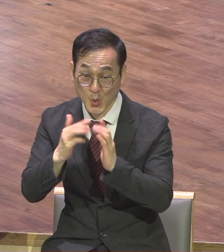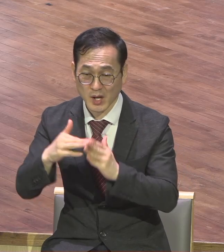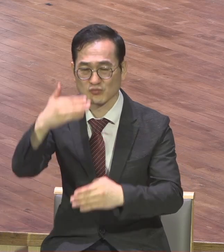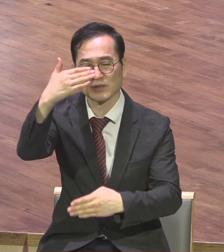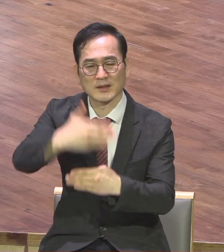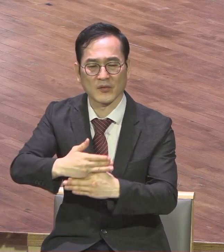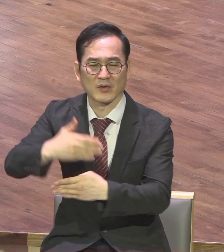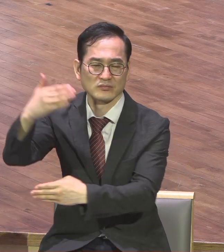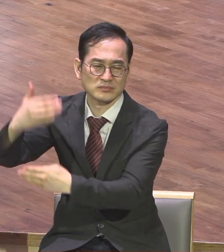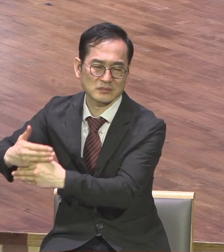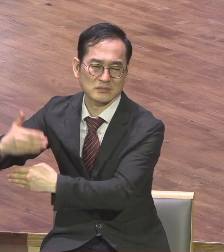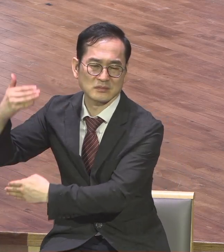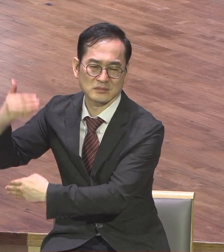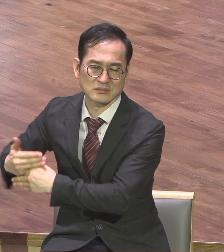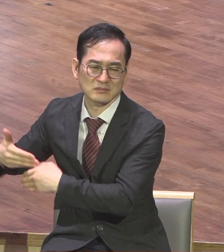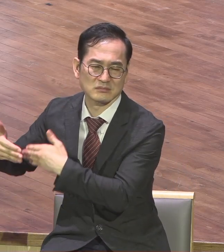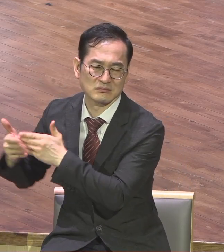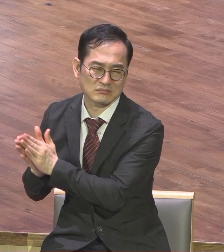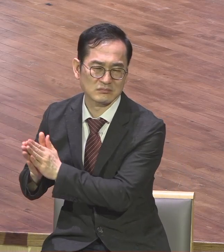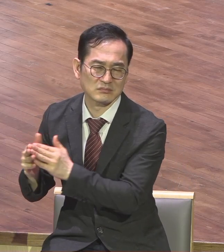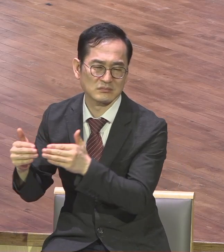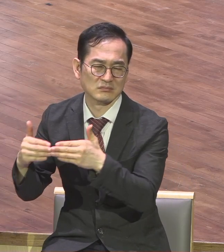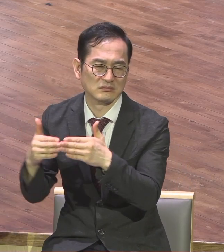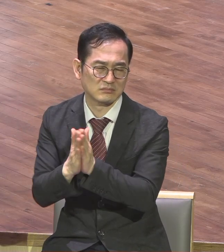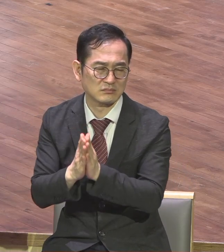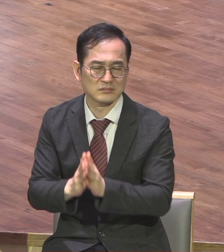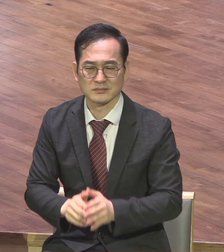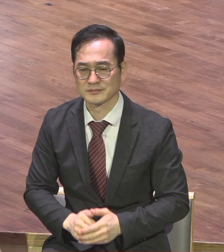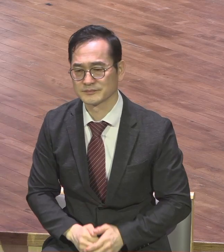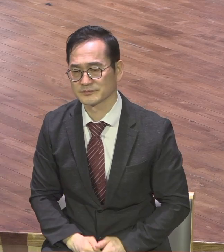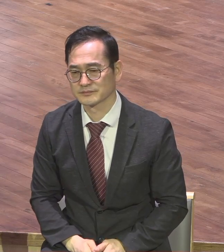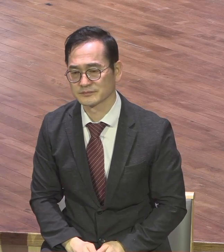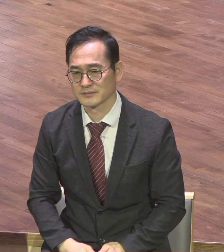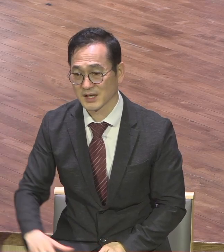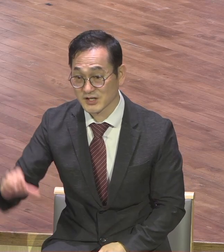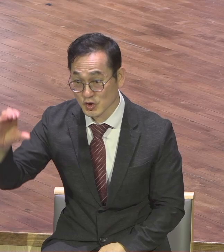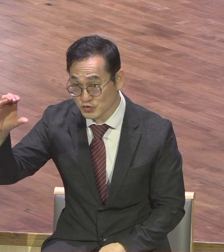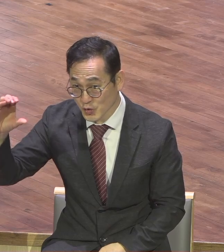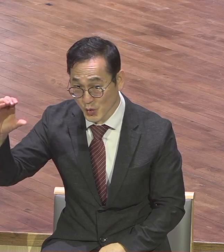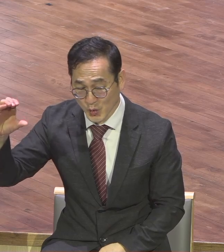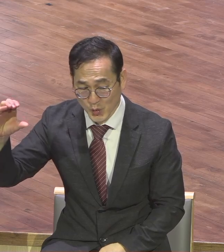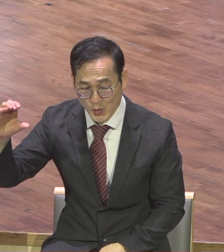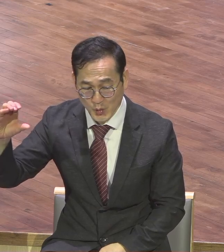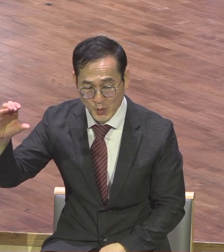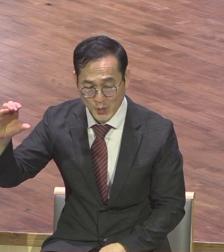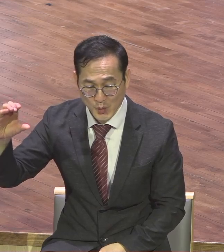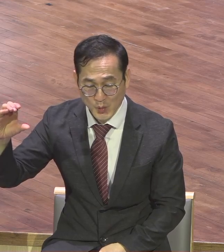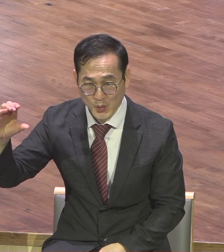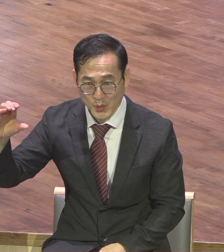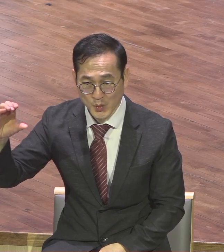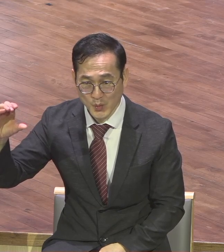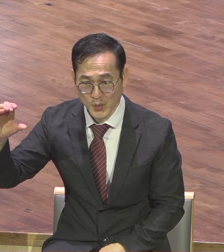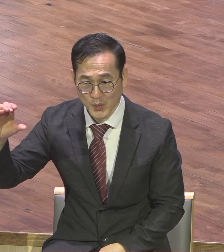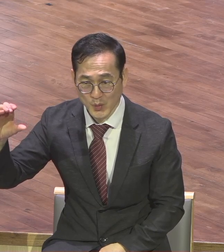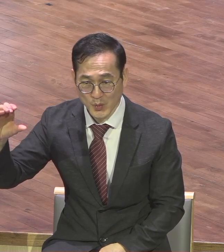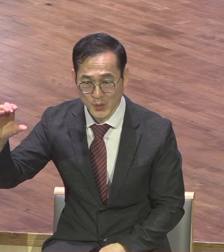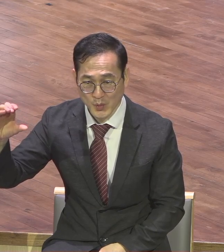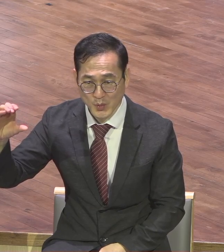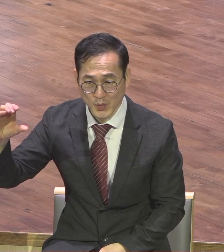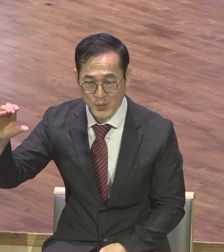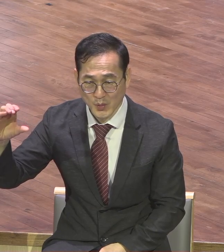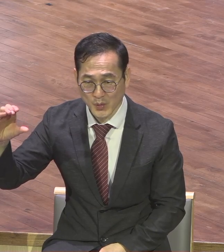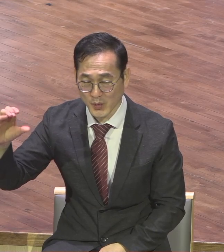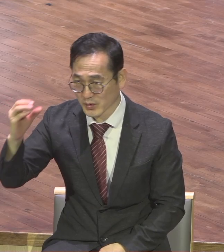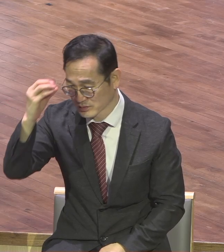그 현실이에요. 교회 아무 힘 없어요. 천주교 교황 떴다. 대통령이 나갑니다. 대통령이.